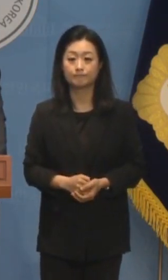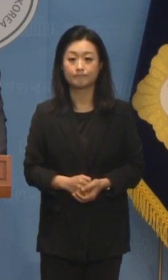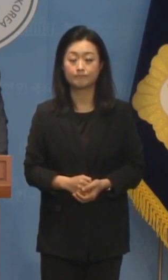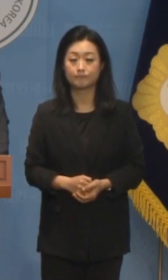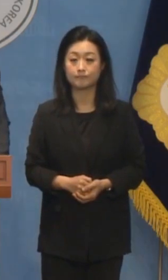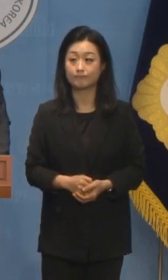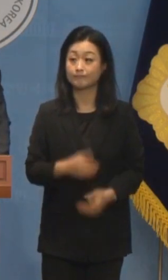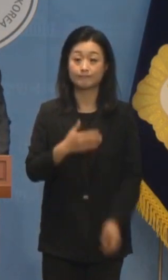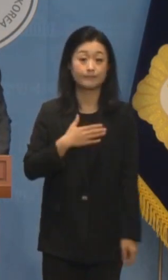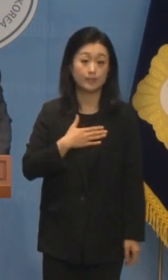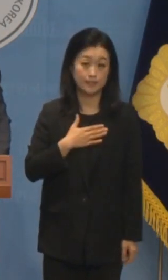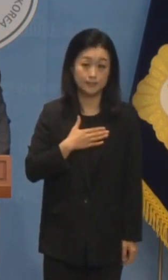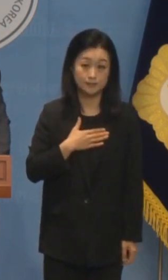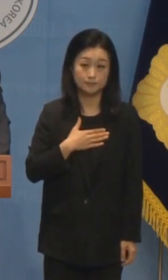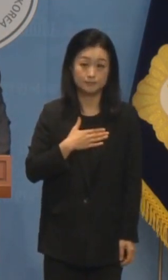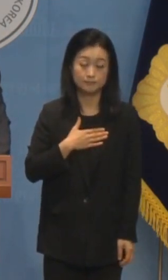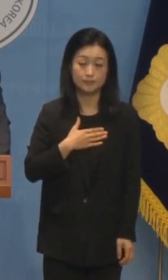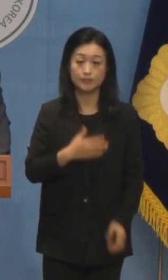제가